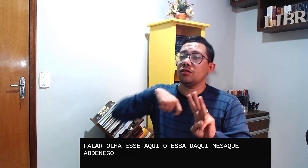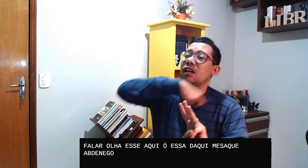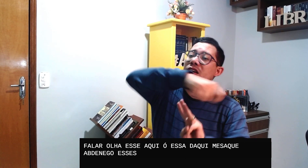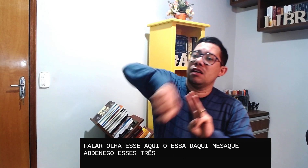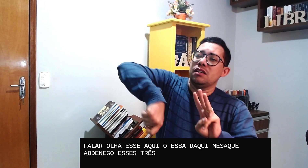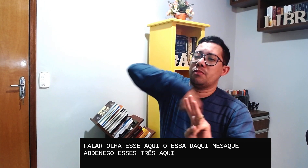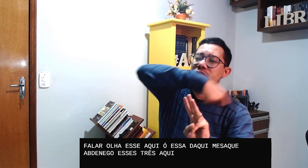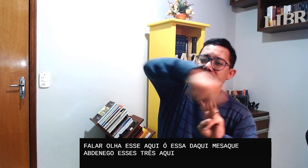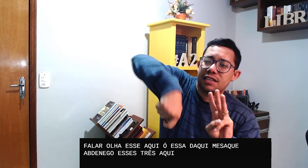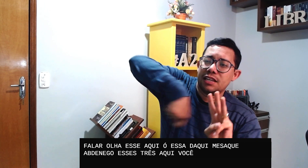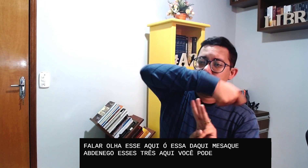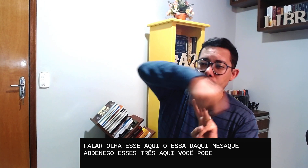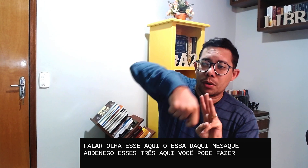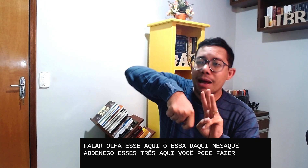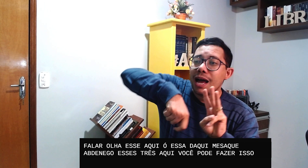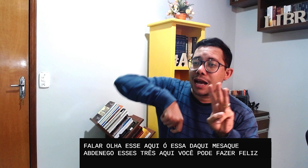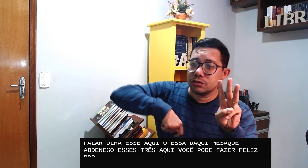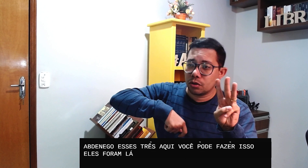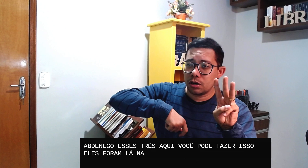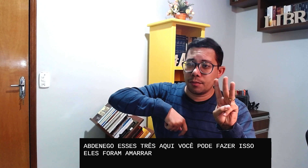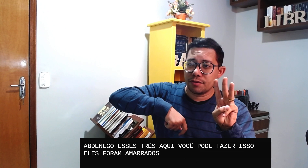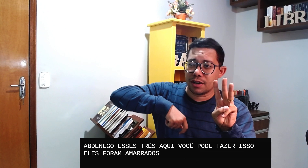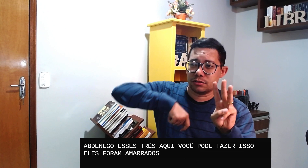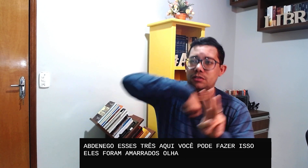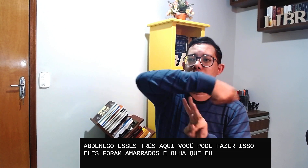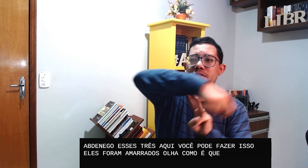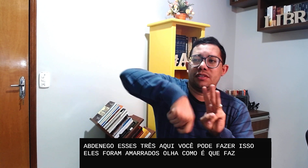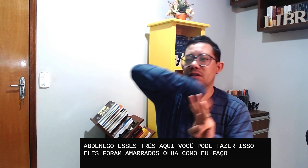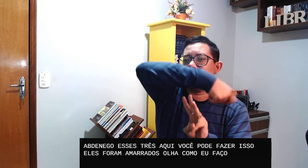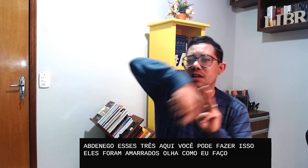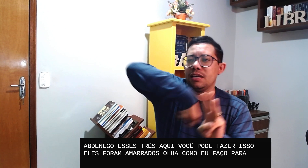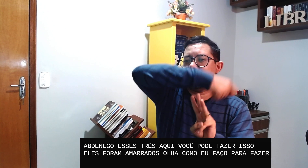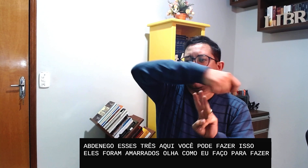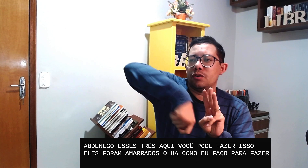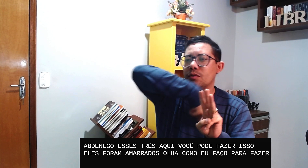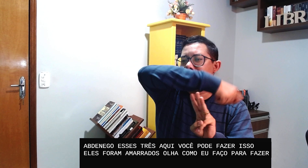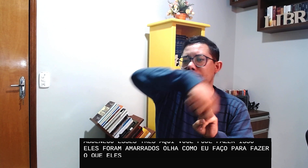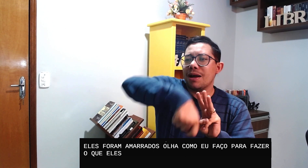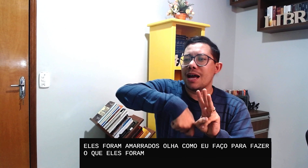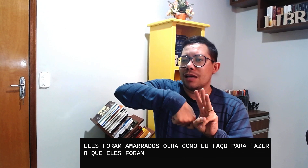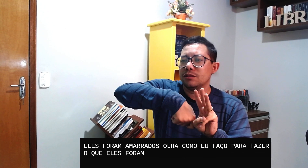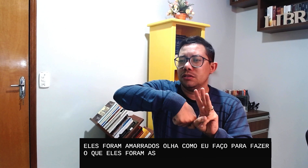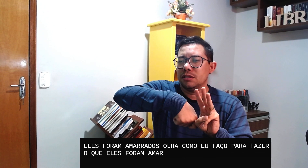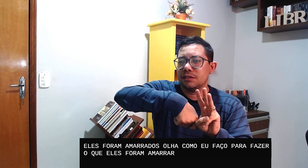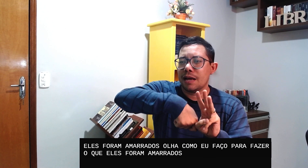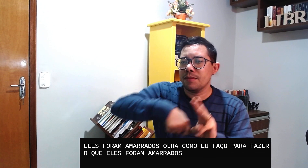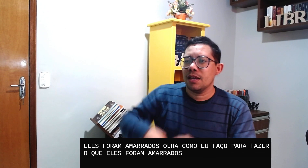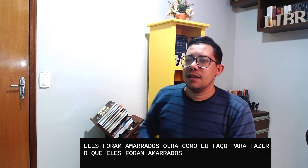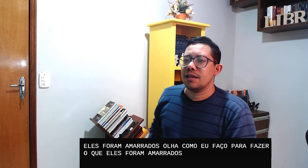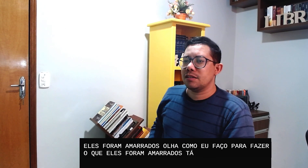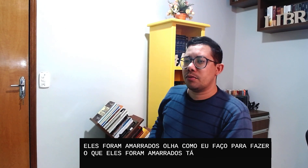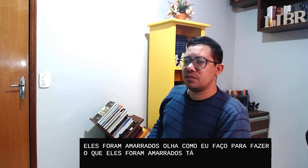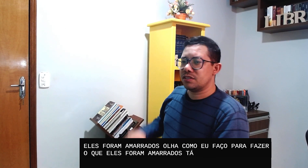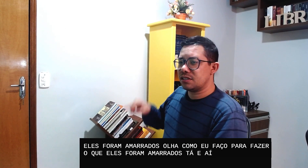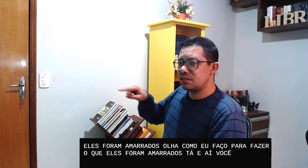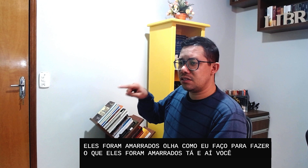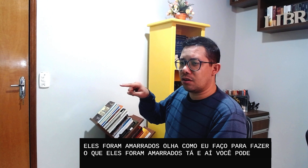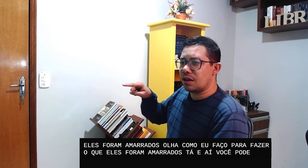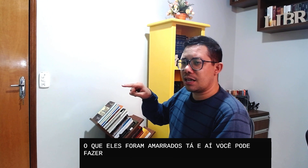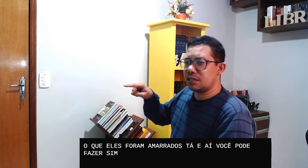quê? Você pode fazer que eles foram amarrados. Olha como é fácil. Você pode fazer, ó, que eles foram amarrados, tá? E aí você pode fazer assim, ó. Aqui,